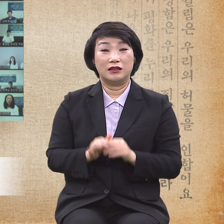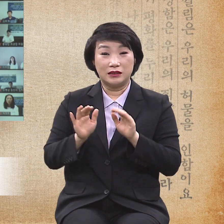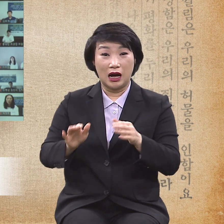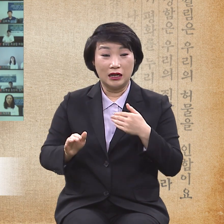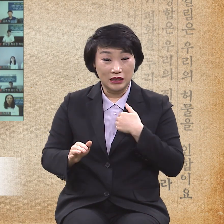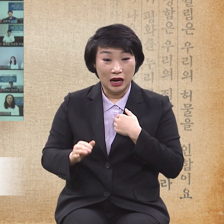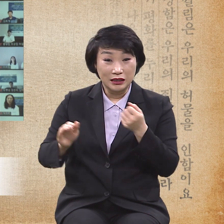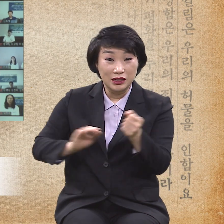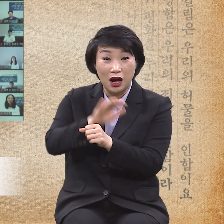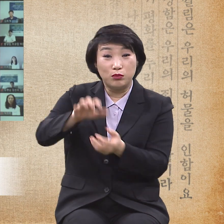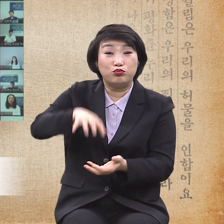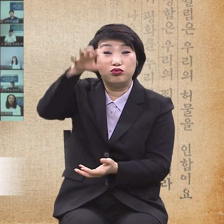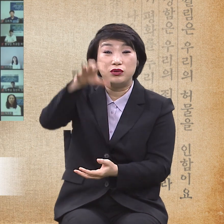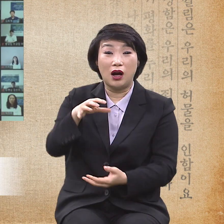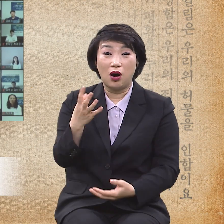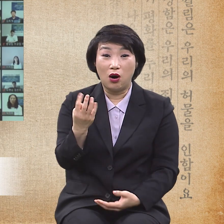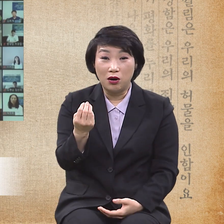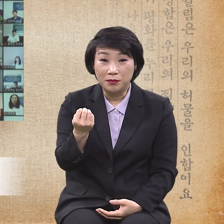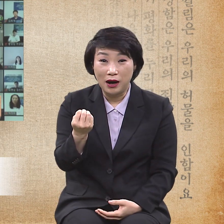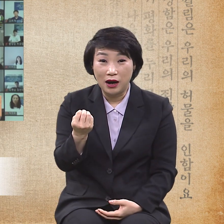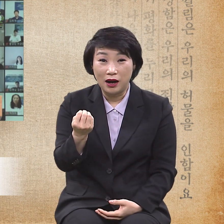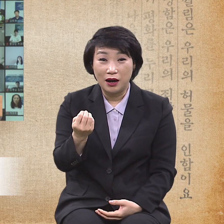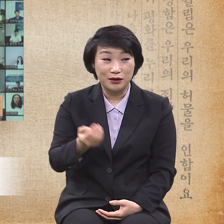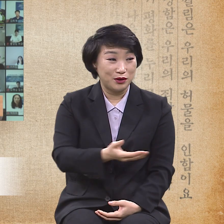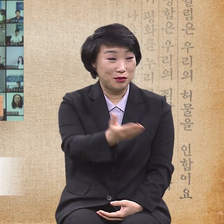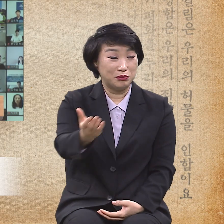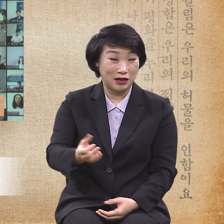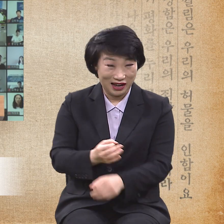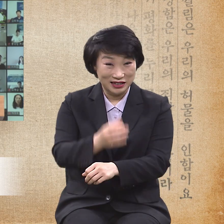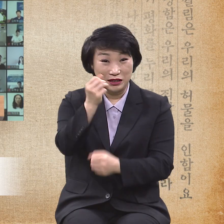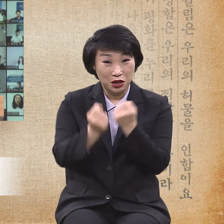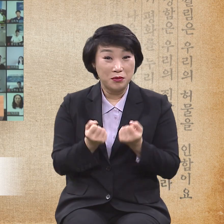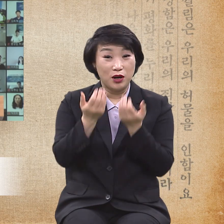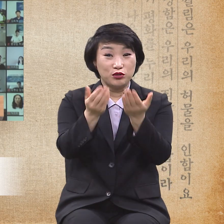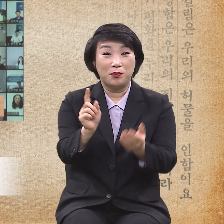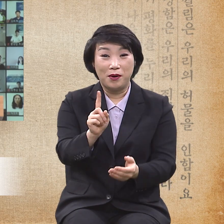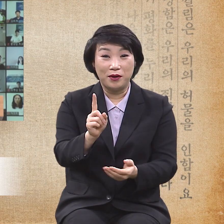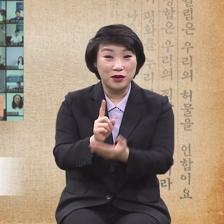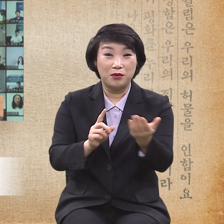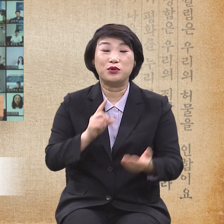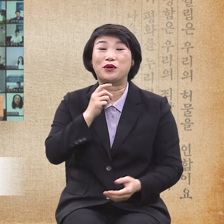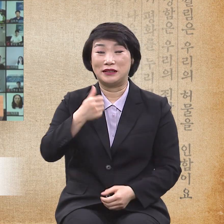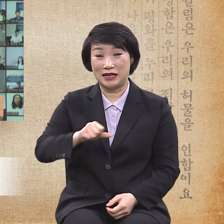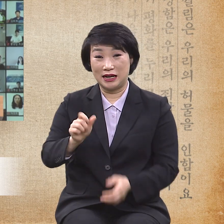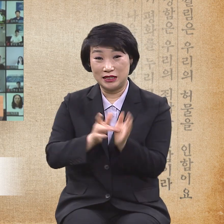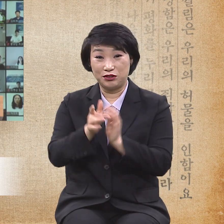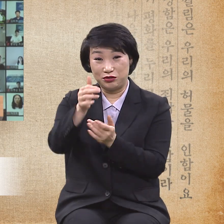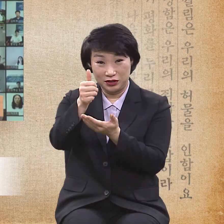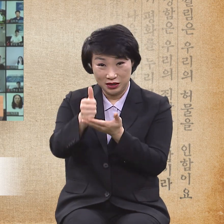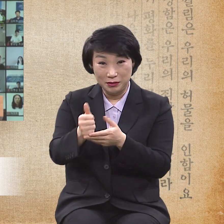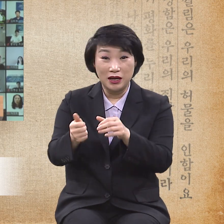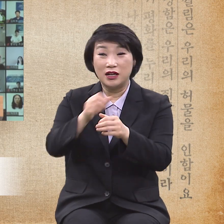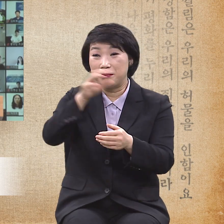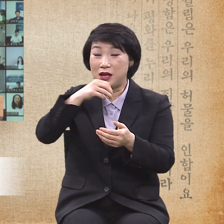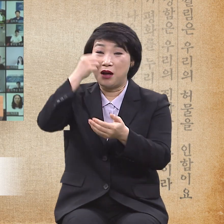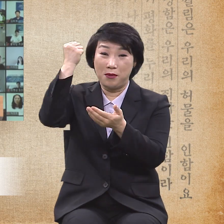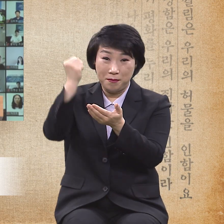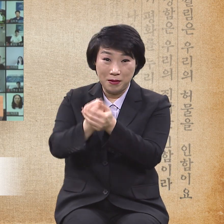얼마나 나를 사랑했느냐? 그저 간단하게 설명은 독생자가